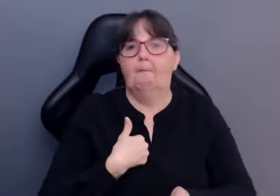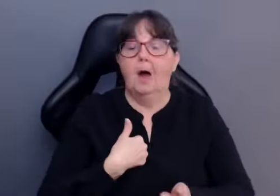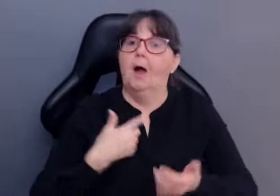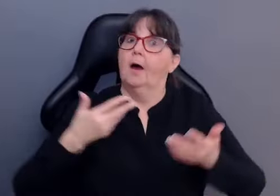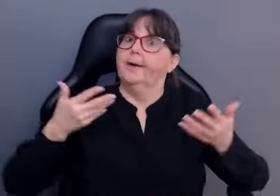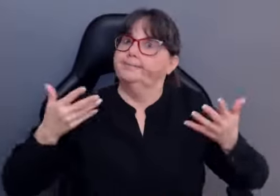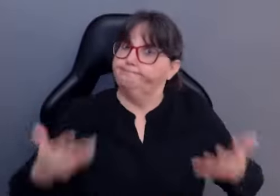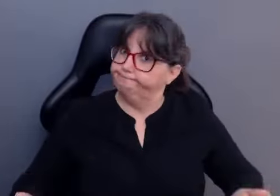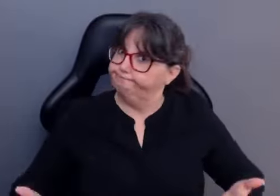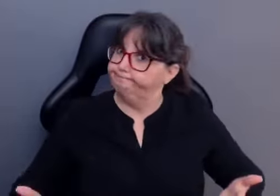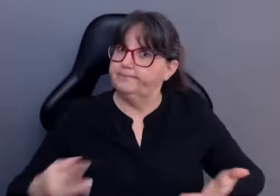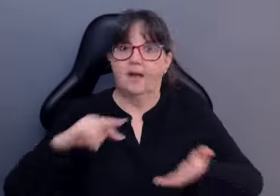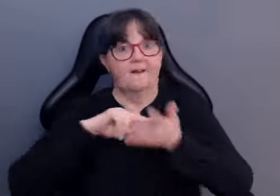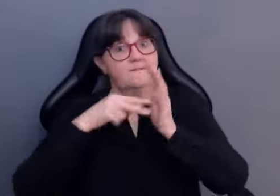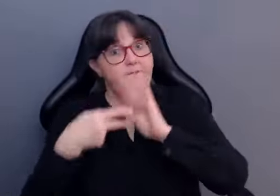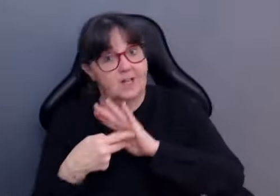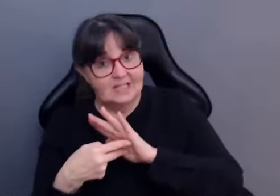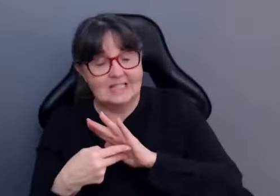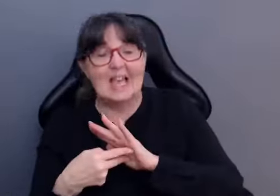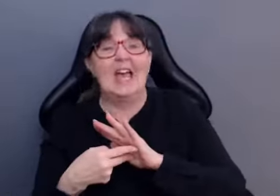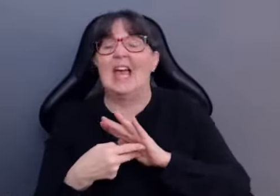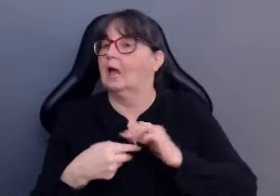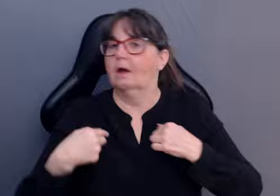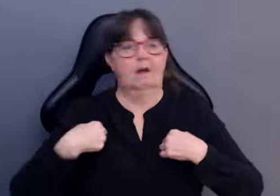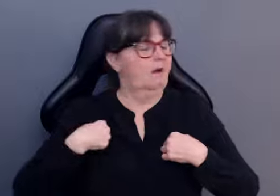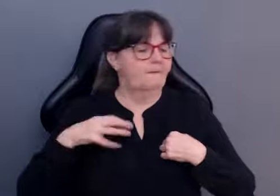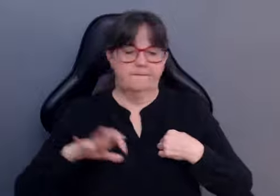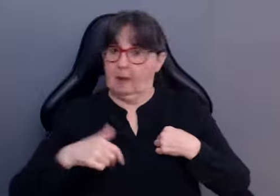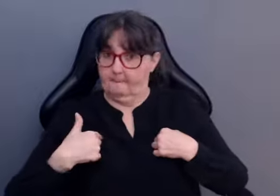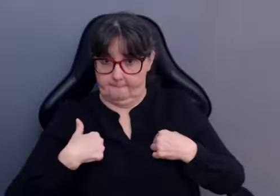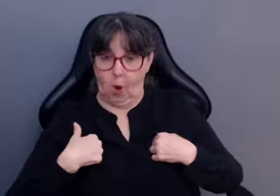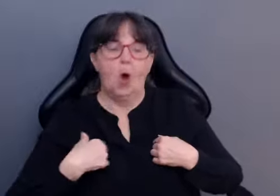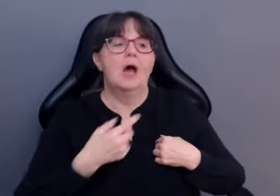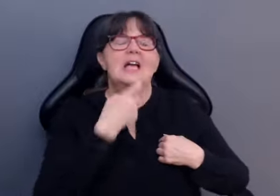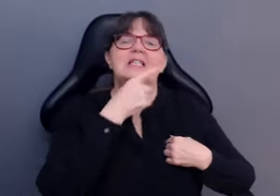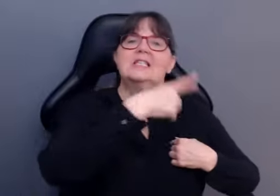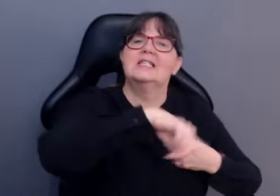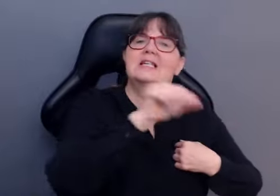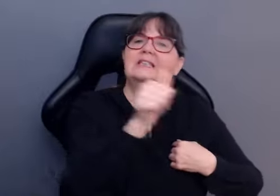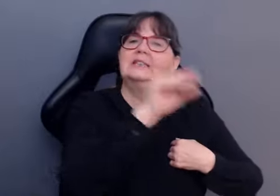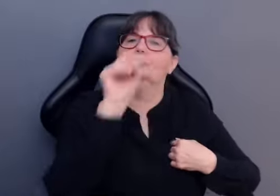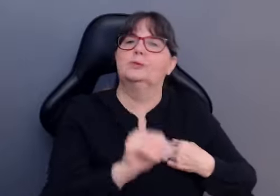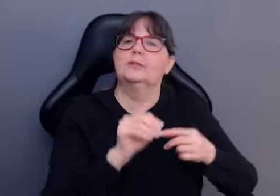être convoquée par les signataires eux-mêmes de la demande écrite.